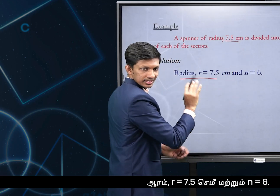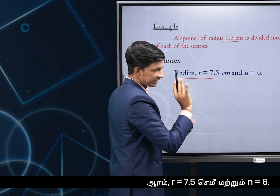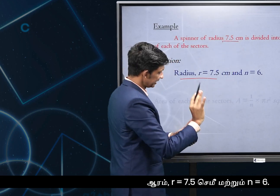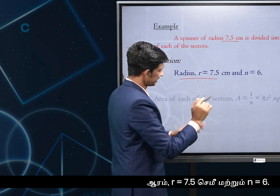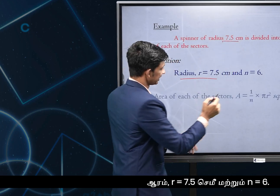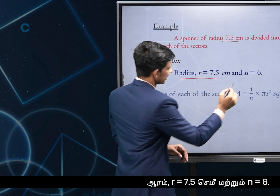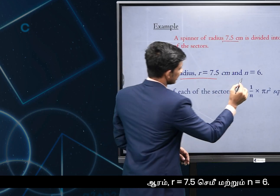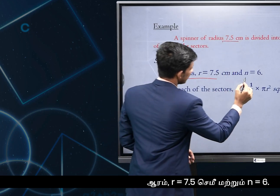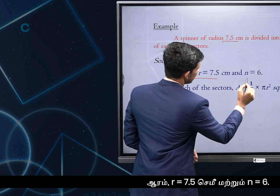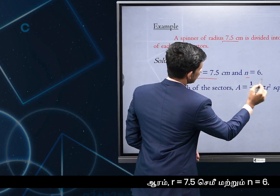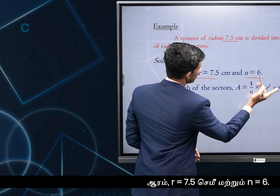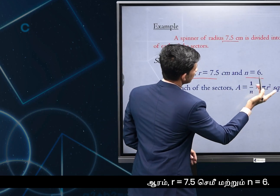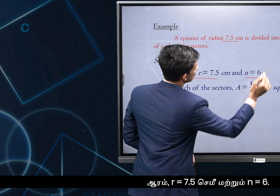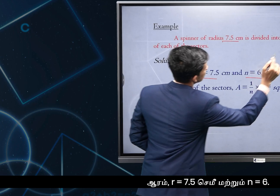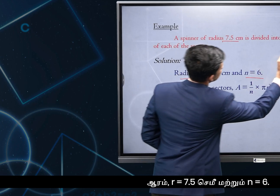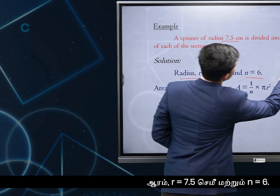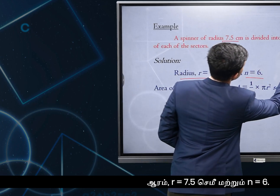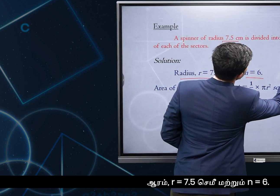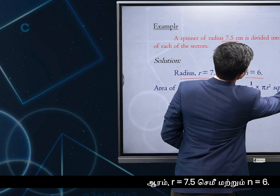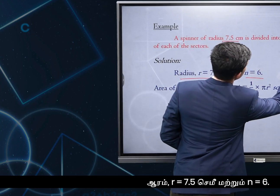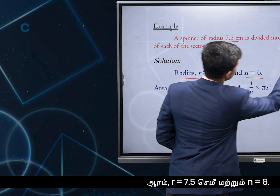மற்றும் N ஈடு 6.